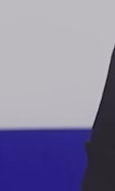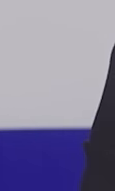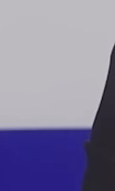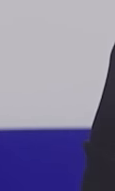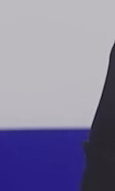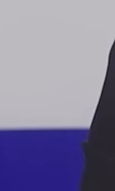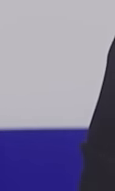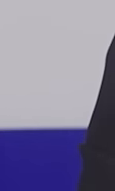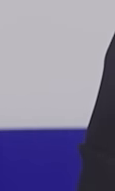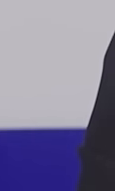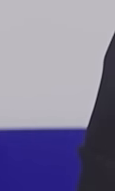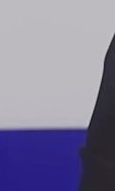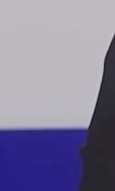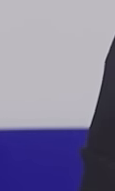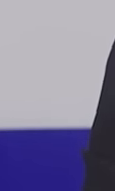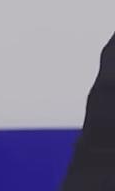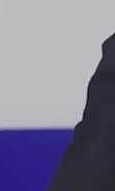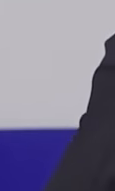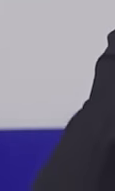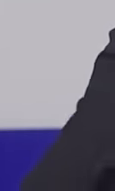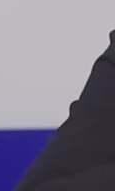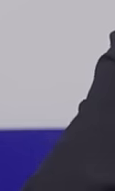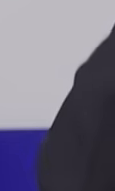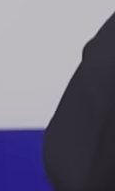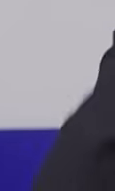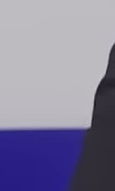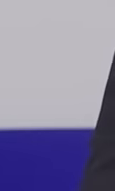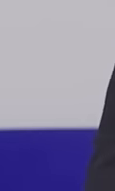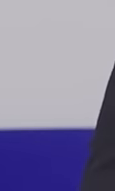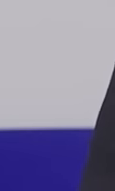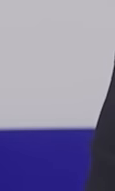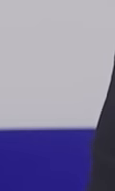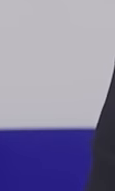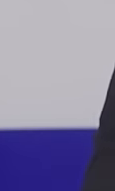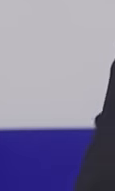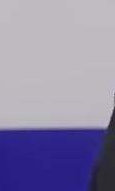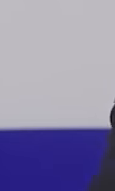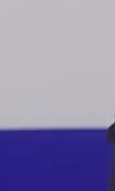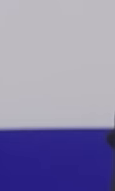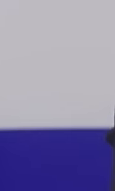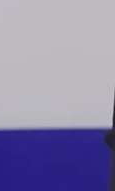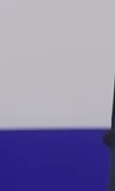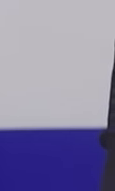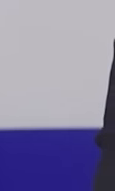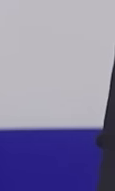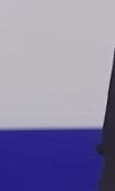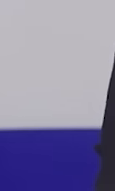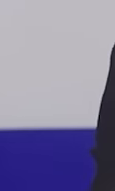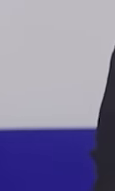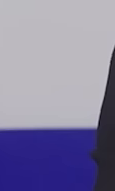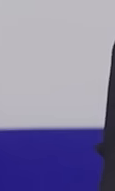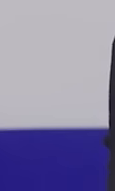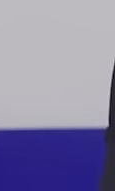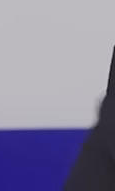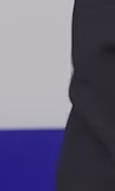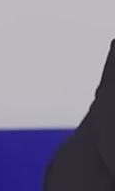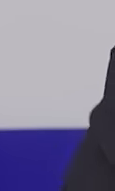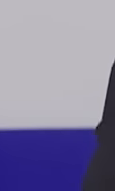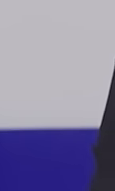죽음을 선택하는 사람들이 가장 많을 만큼 이 사회가 엉망인 것입니다. 대체 누구